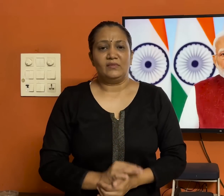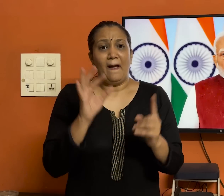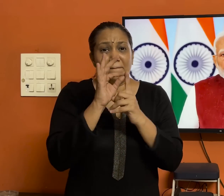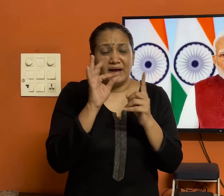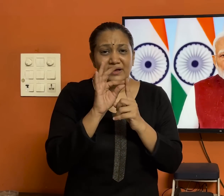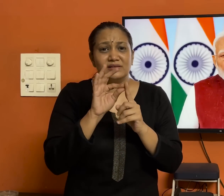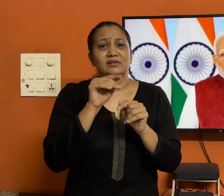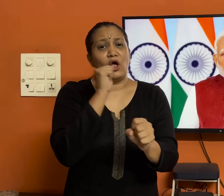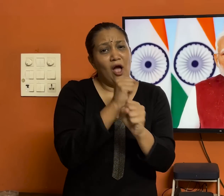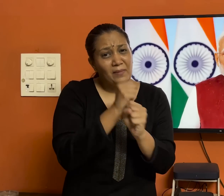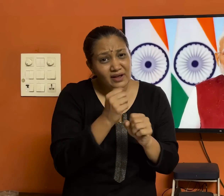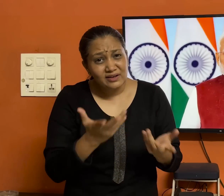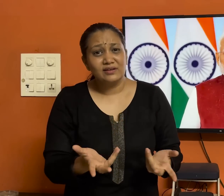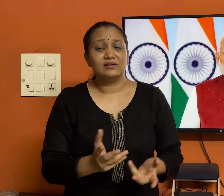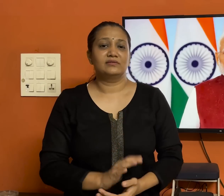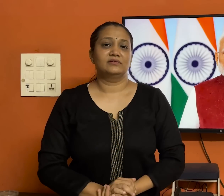पाकिस्तान की सरकार